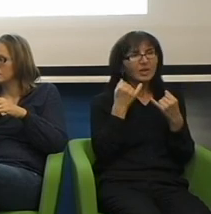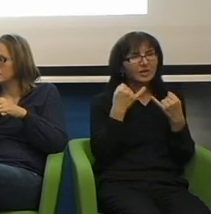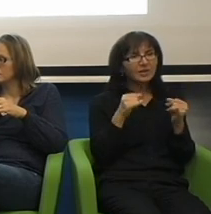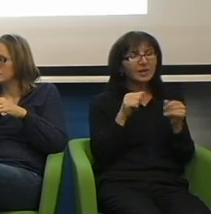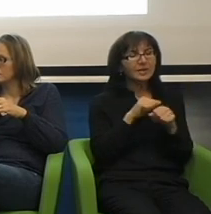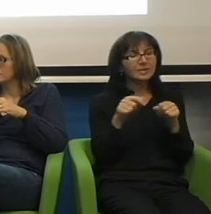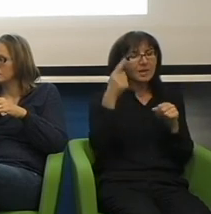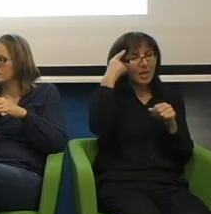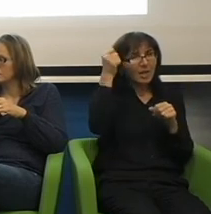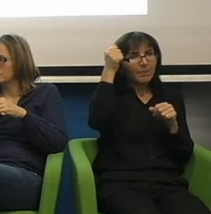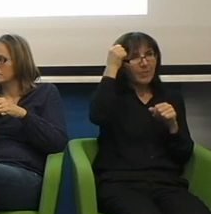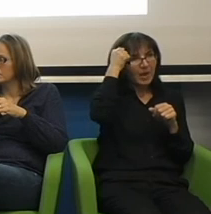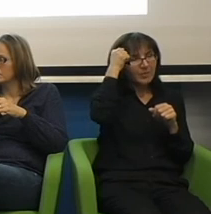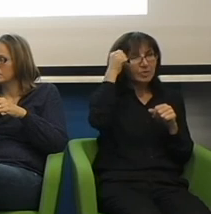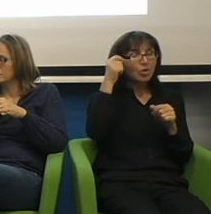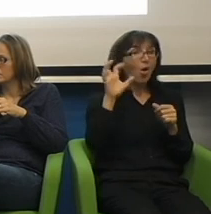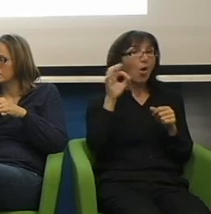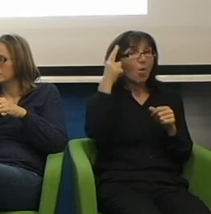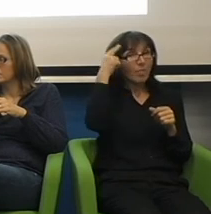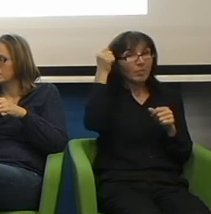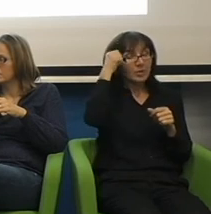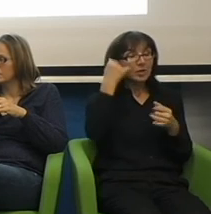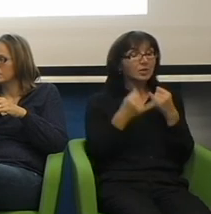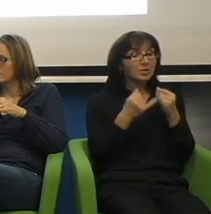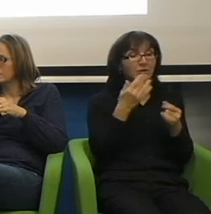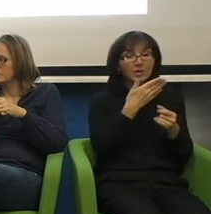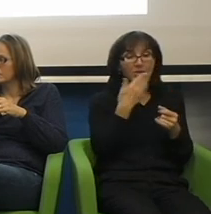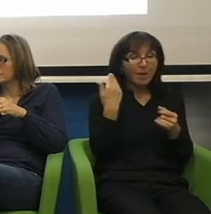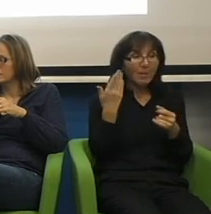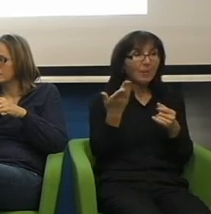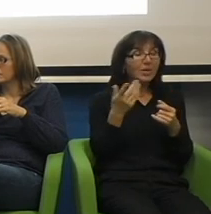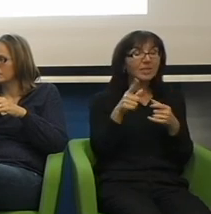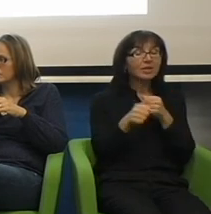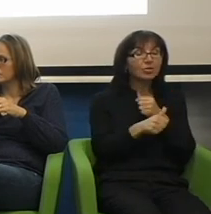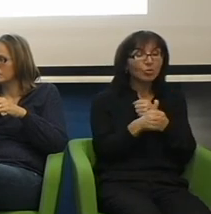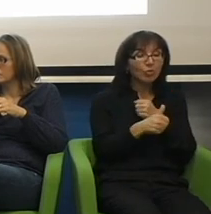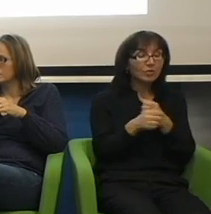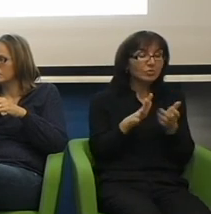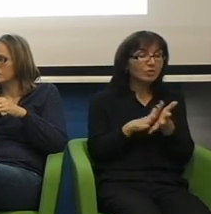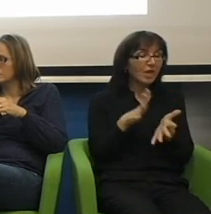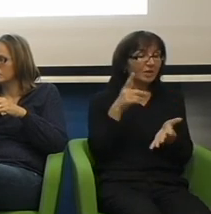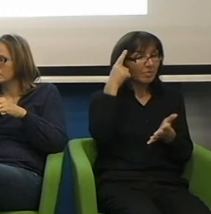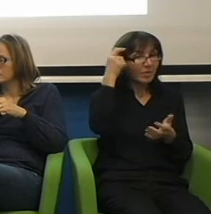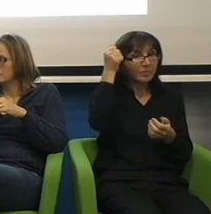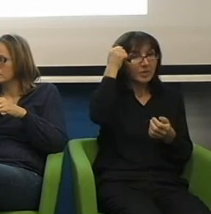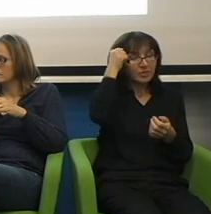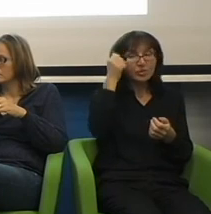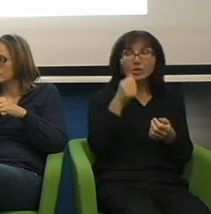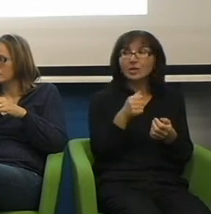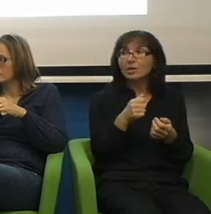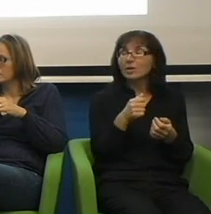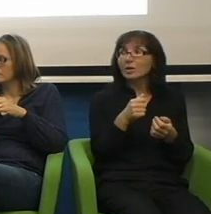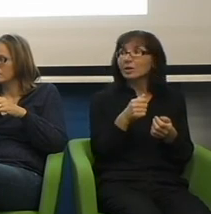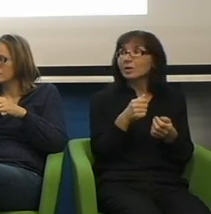i jest pamięć o pamięci. I teraz, jeżeli nie mamy takich materialnych czasami śladów tej pamięci... Ja jestem z